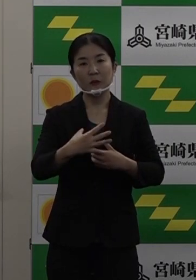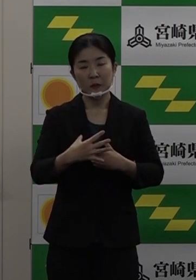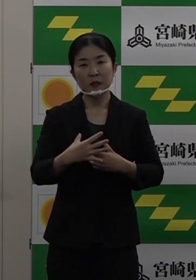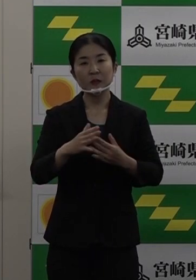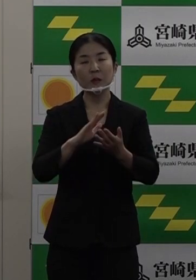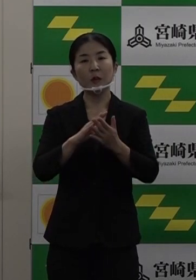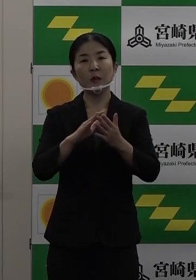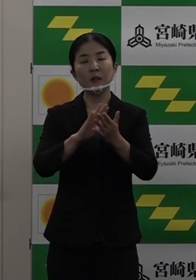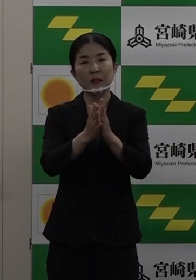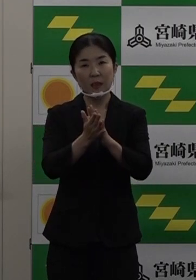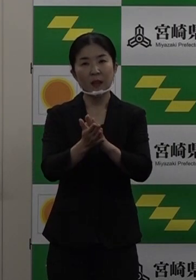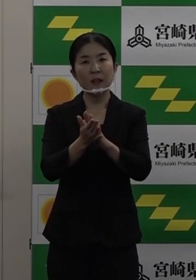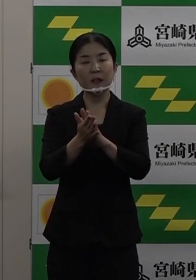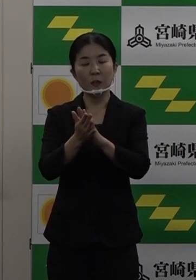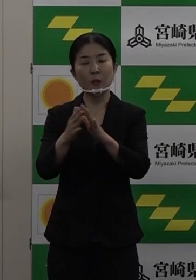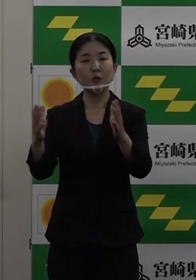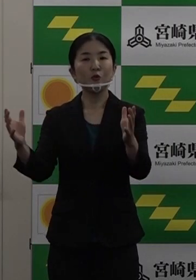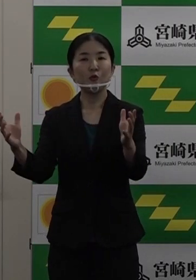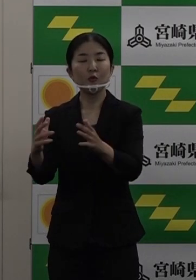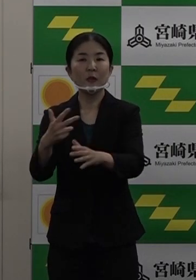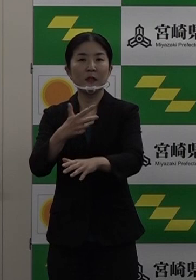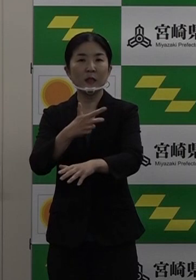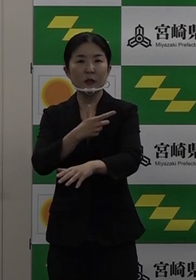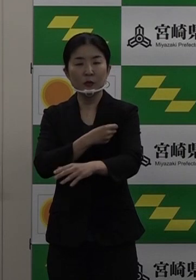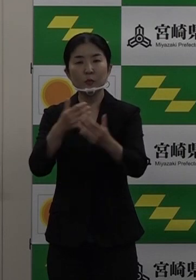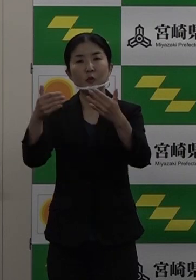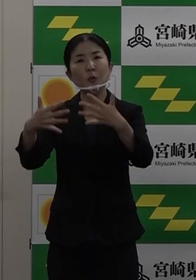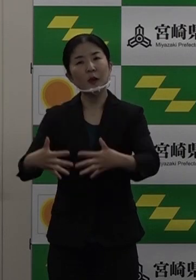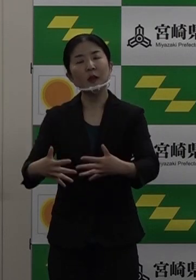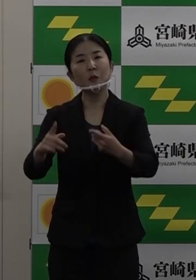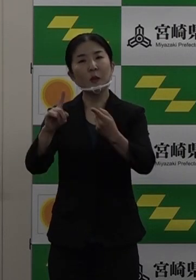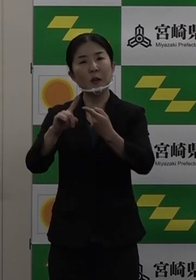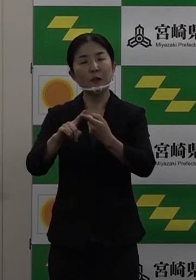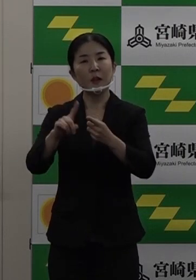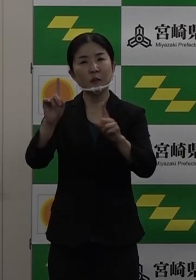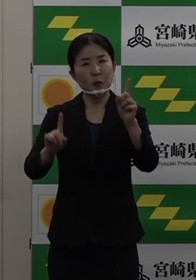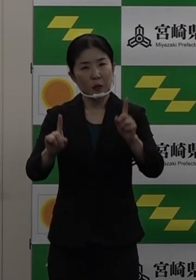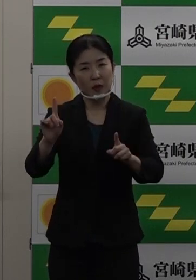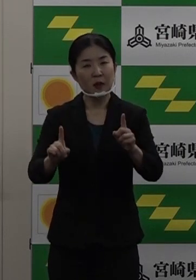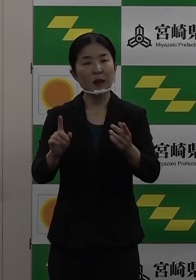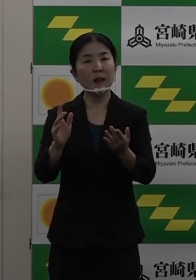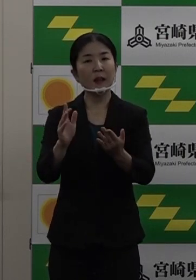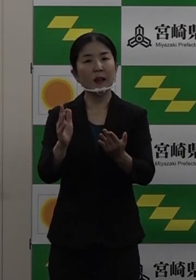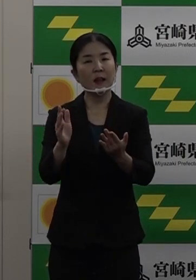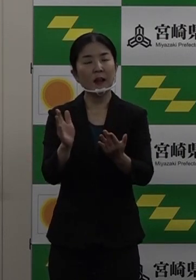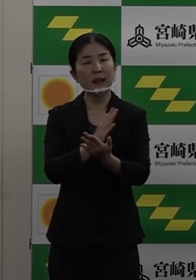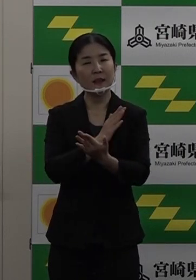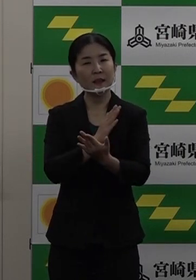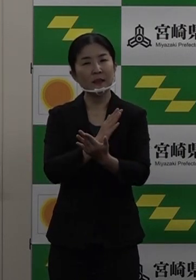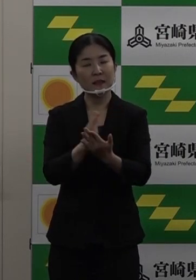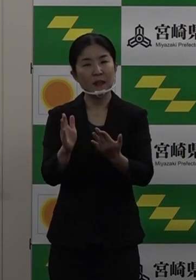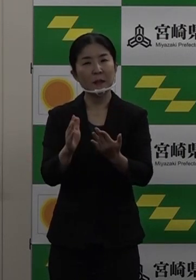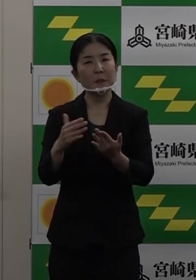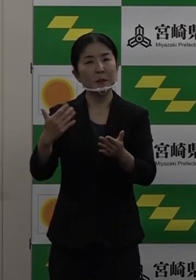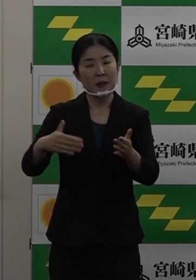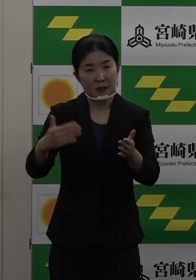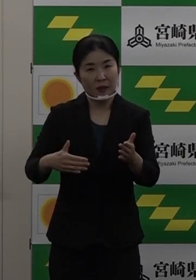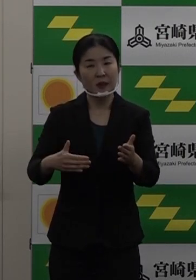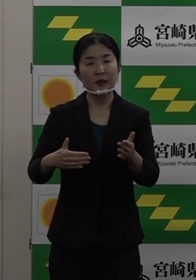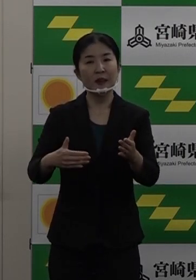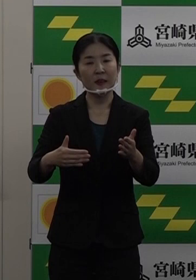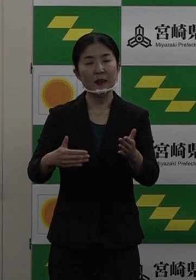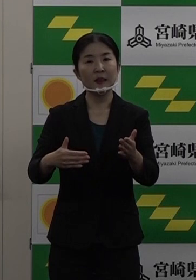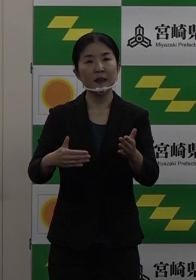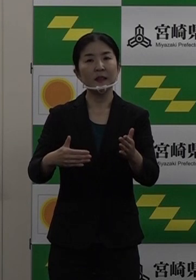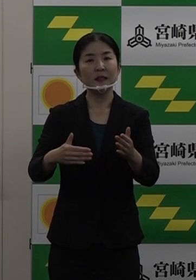そういう集団接種と条件が合うかどうかというところが、はっきりしておりません。そのマッチングを今から進めていくわけでありまして